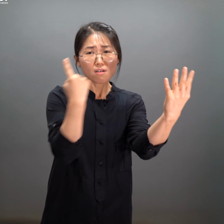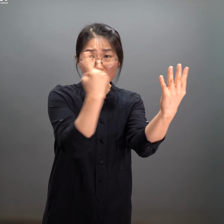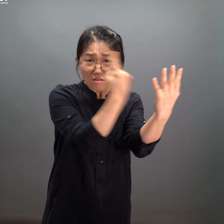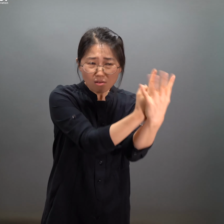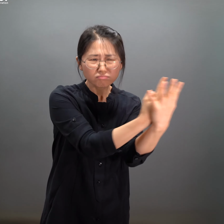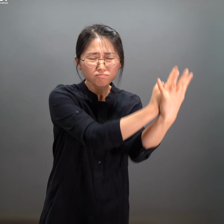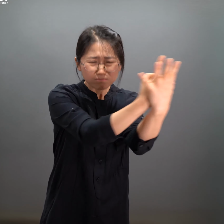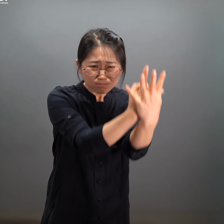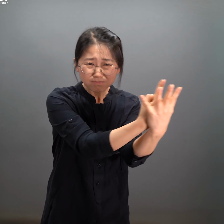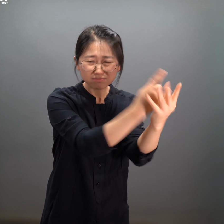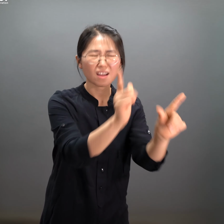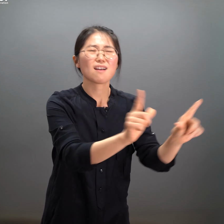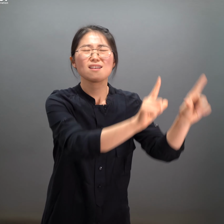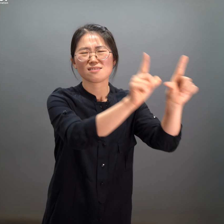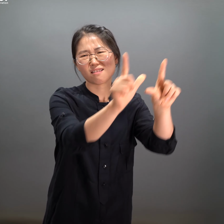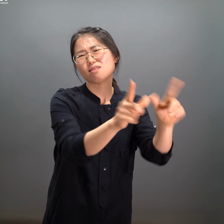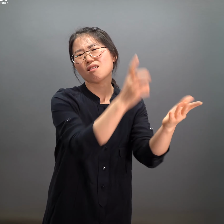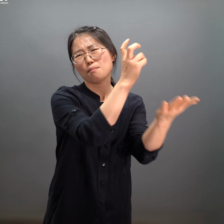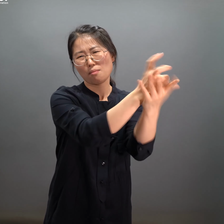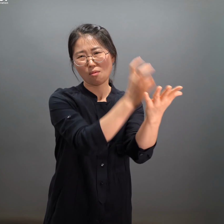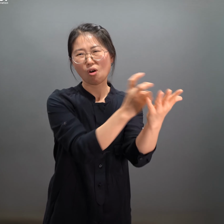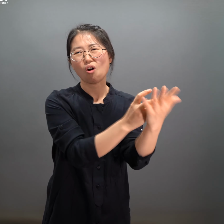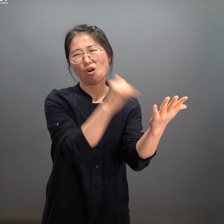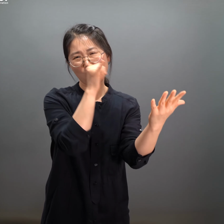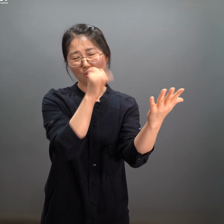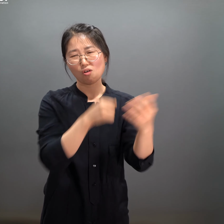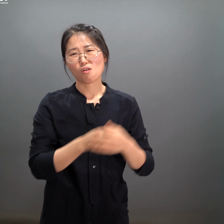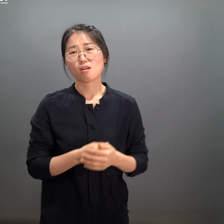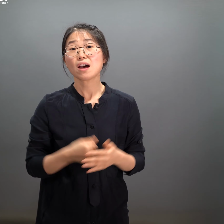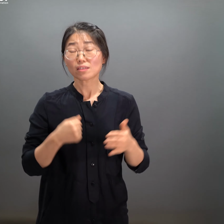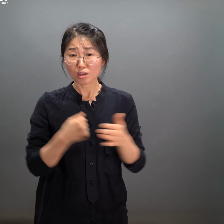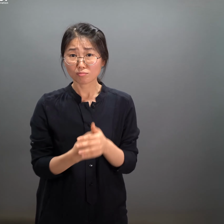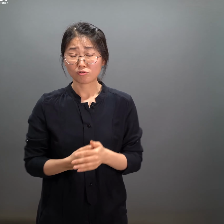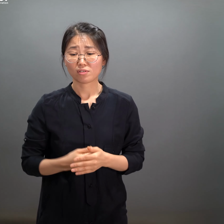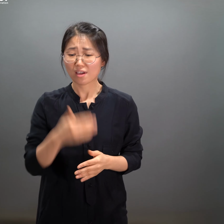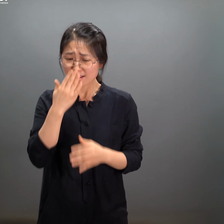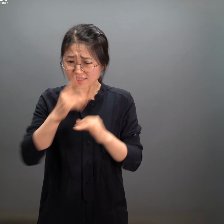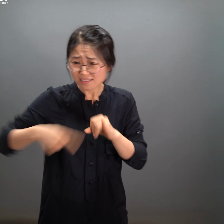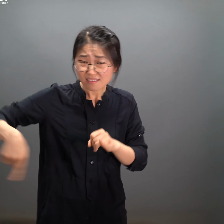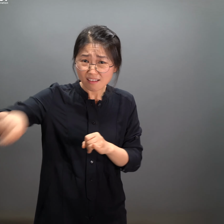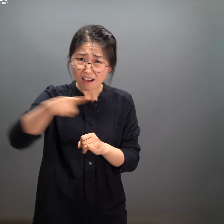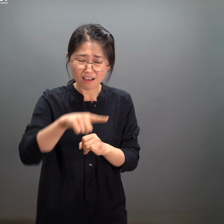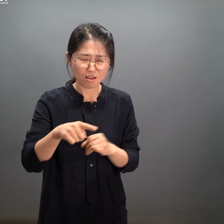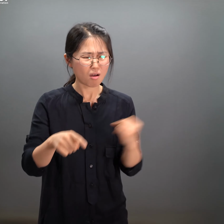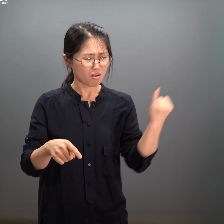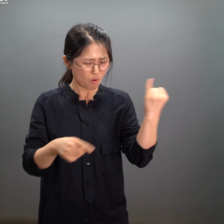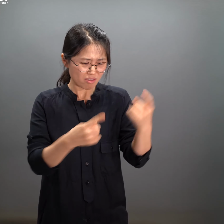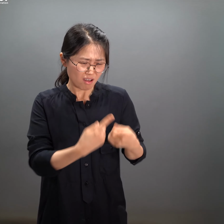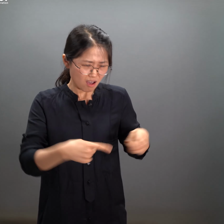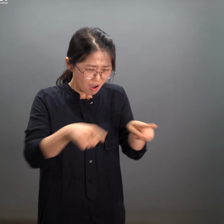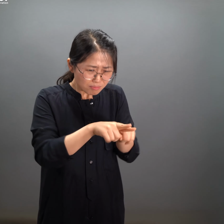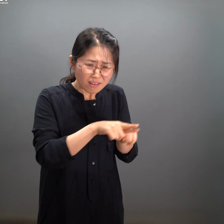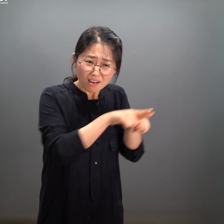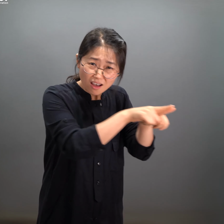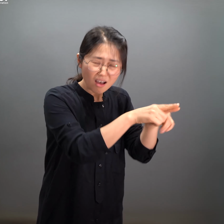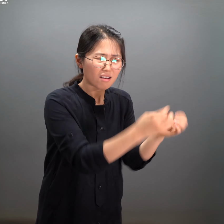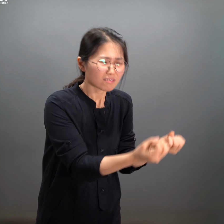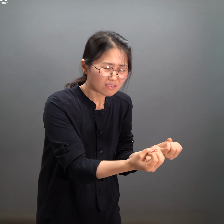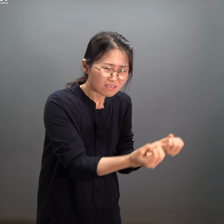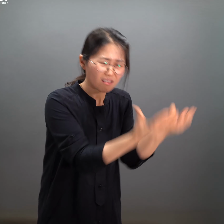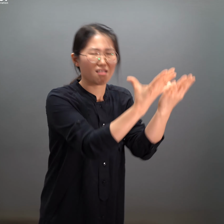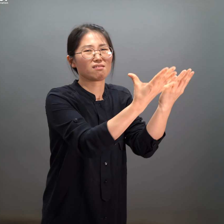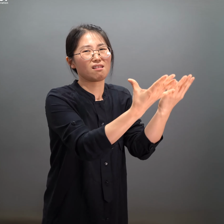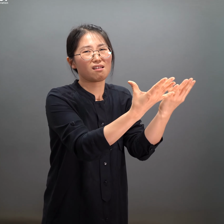그들처럼 살아야 하는 것입니다. 그래서 이스라엘이 모압 여인들과 함께 모압의